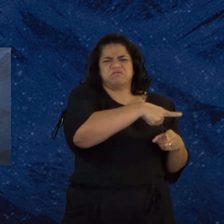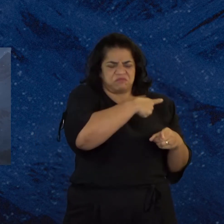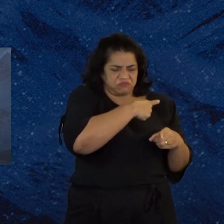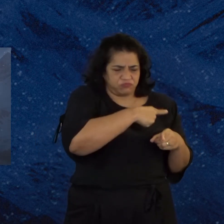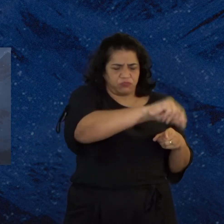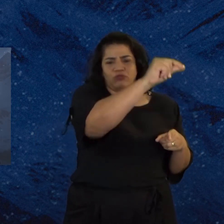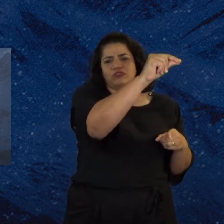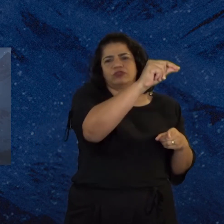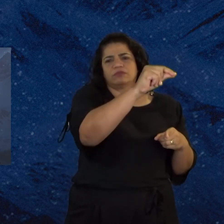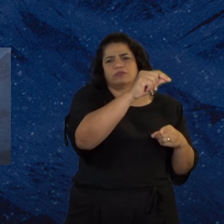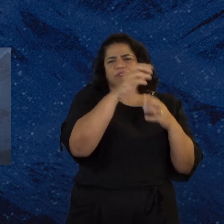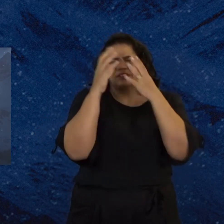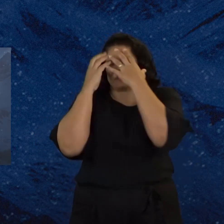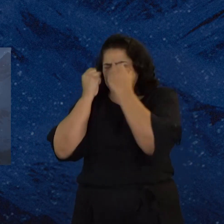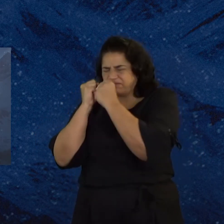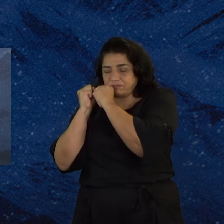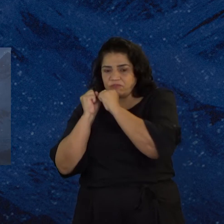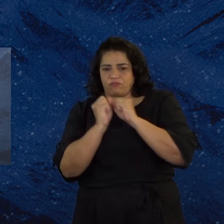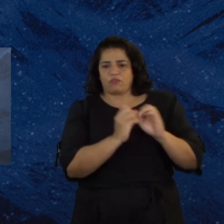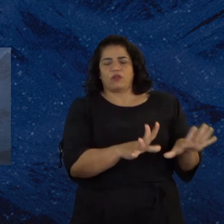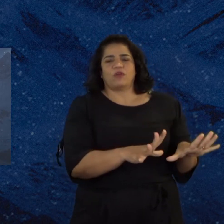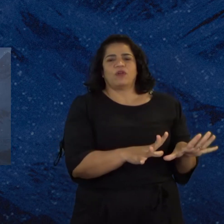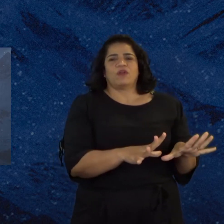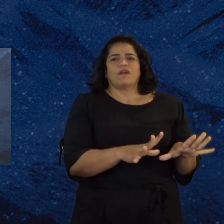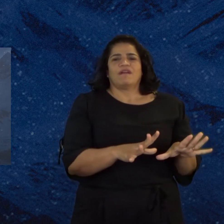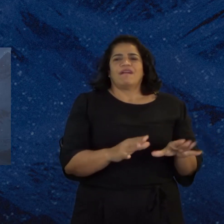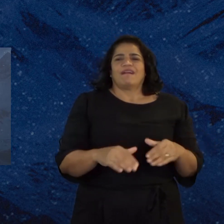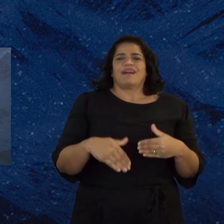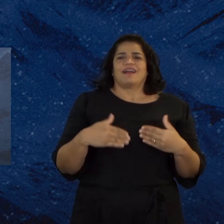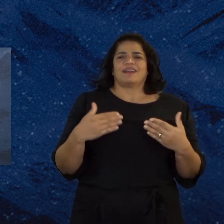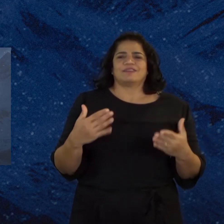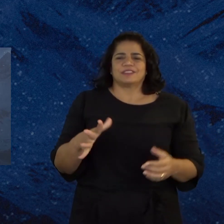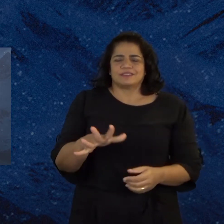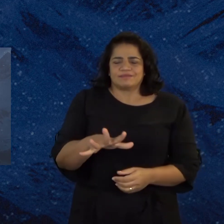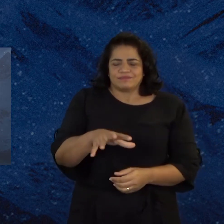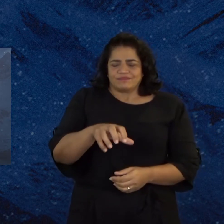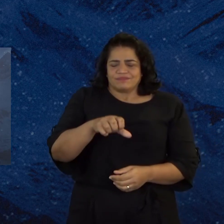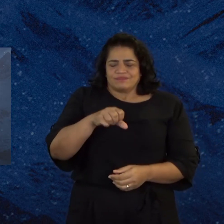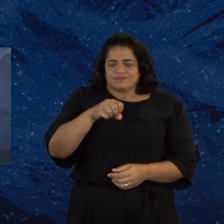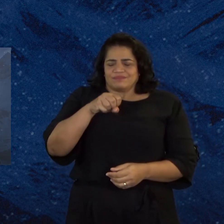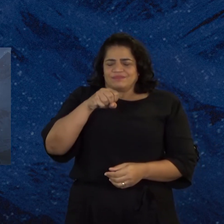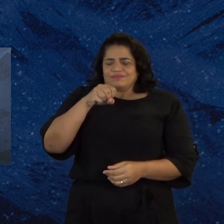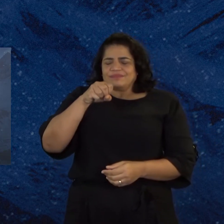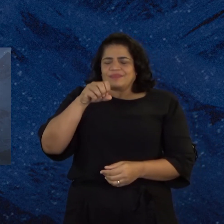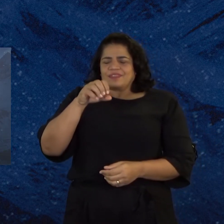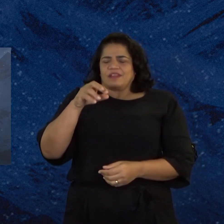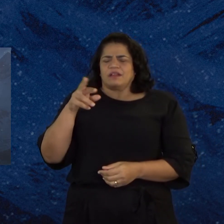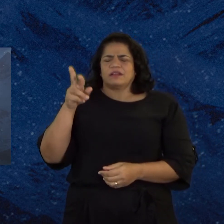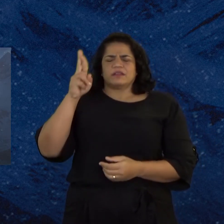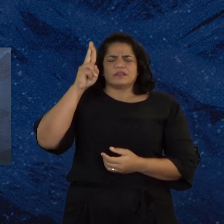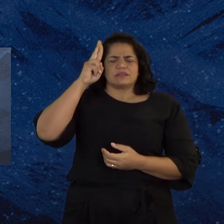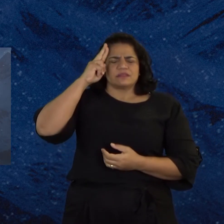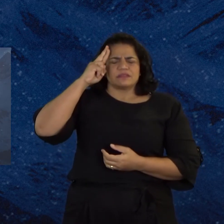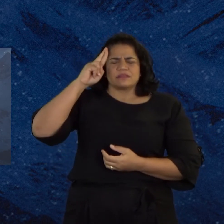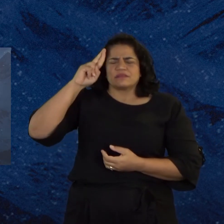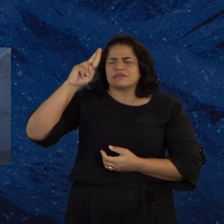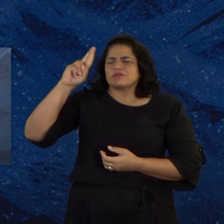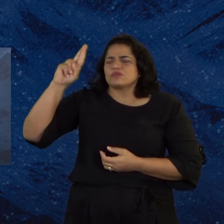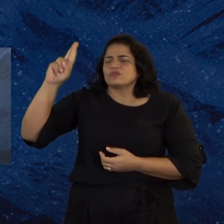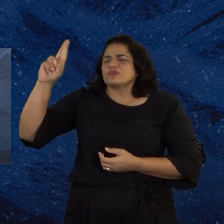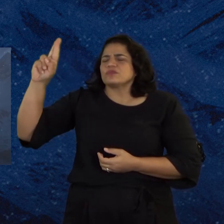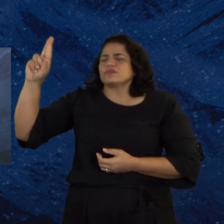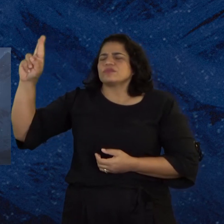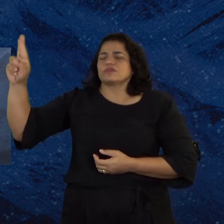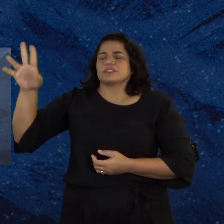fora. E quando você fala, Senhor Jesus, você inspira a vida de